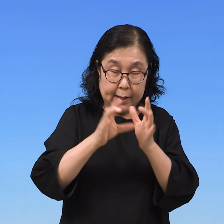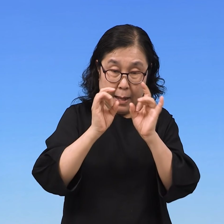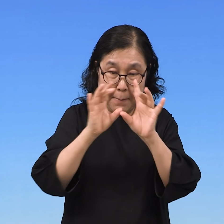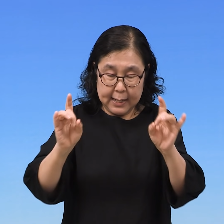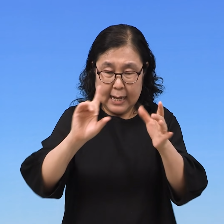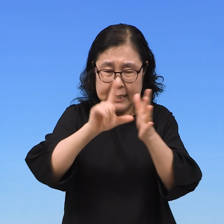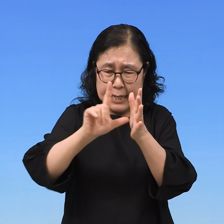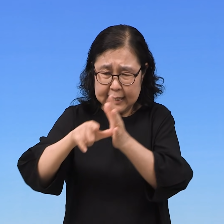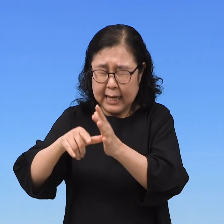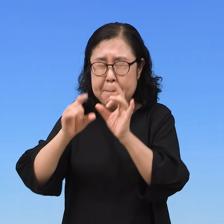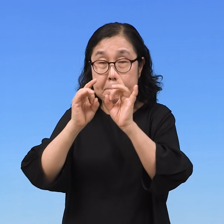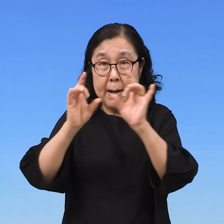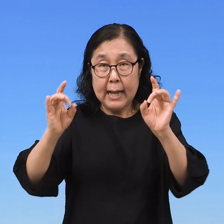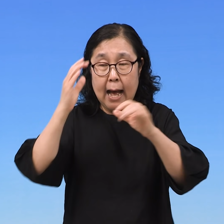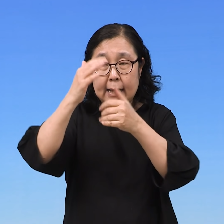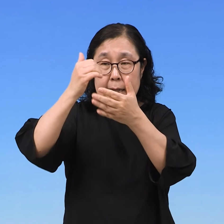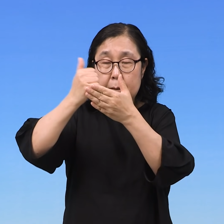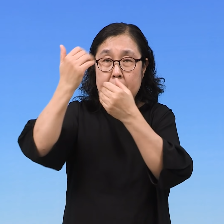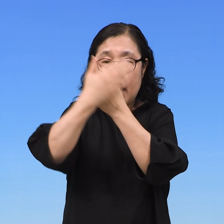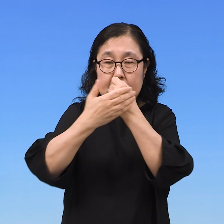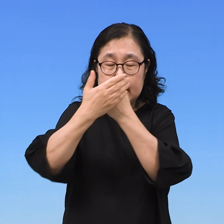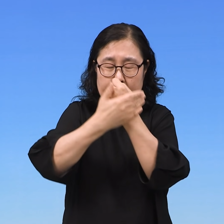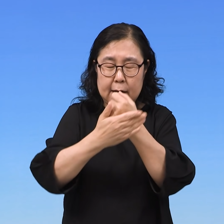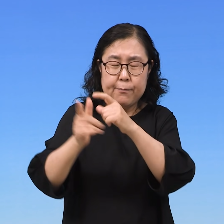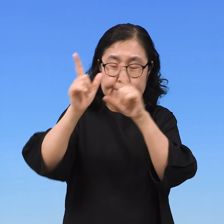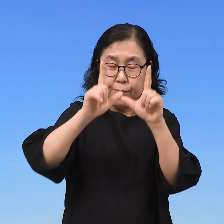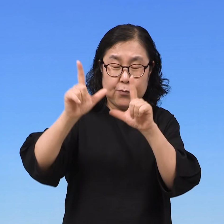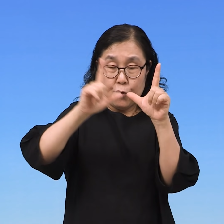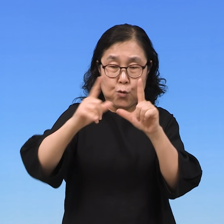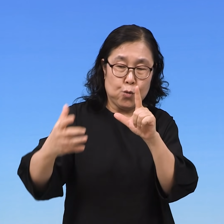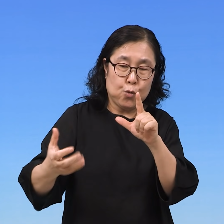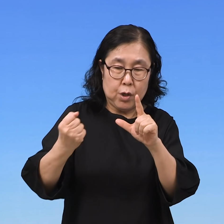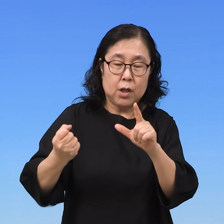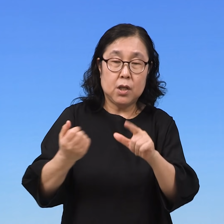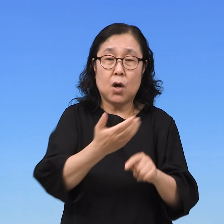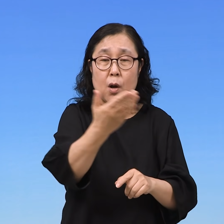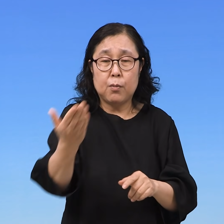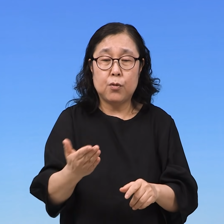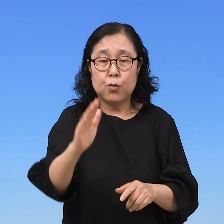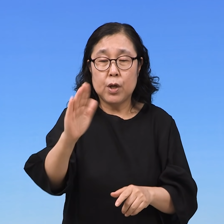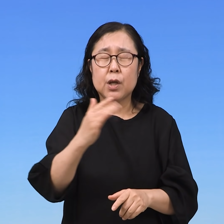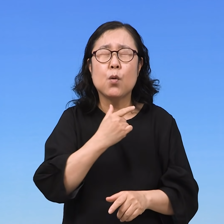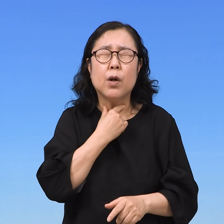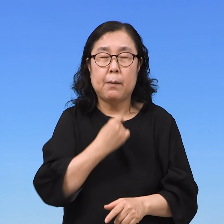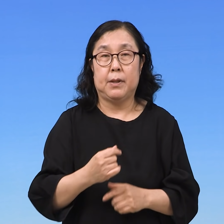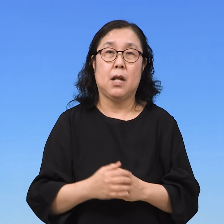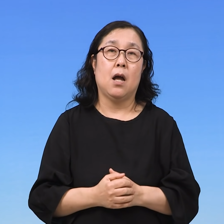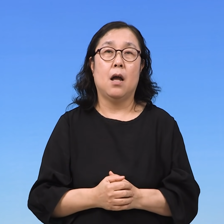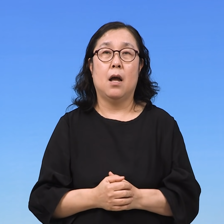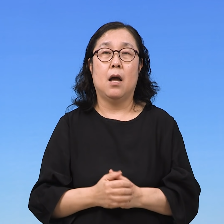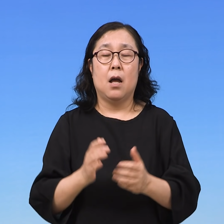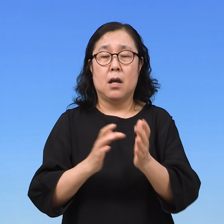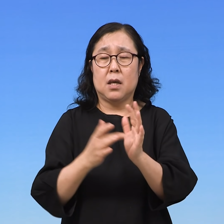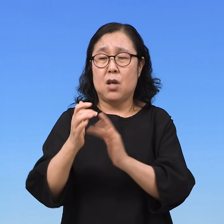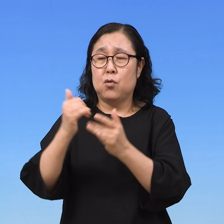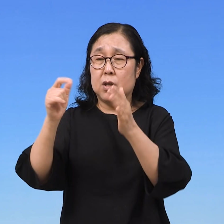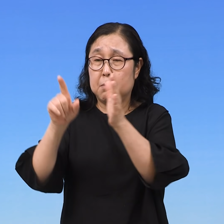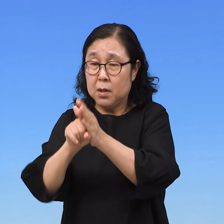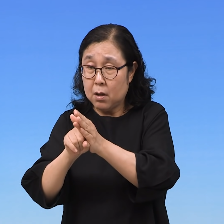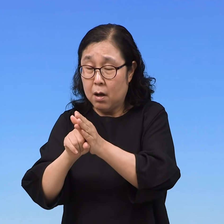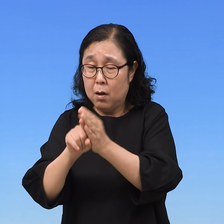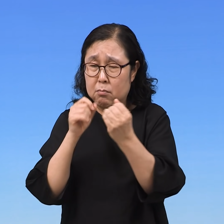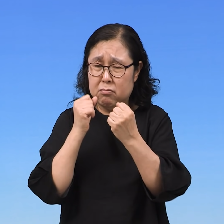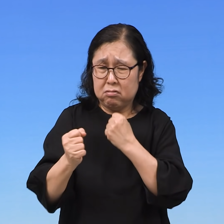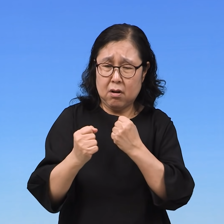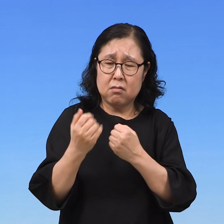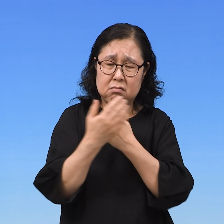고비고비마다, 삶의 순간순간마다 하나님의 은혜를 누리는 크리스천 되시기를 바랍니다. 예수 믿는데